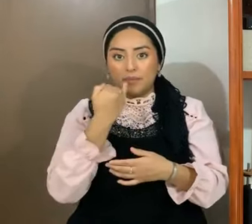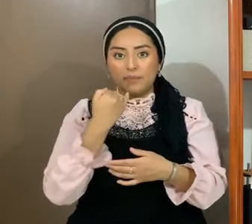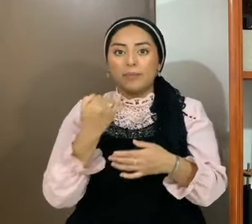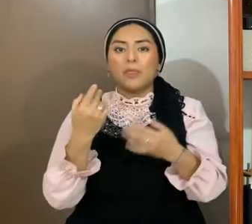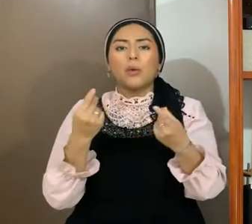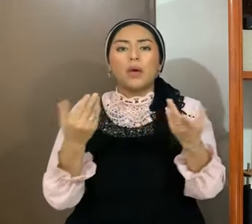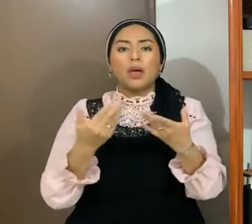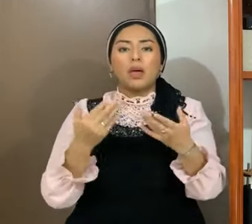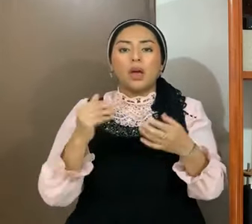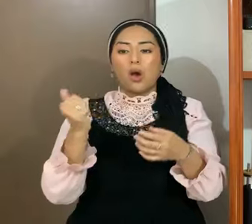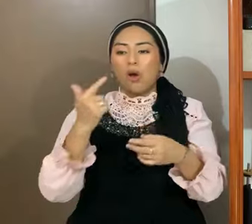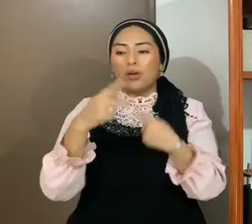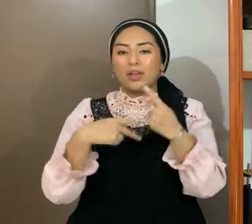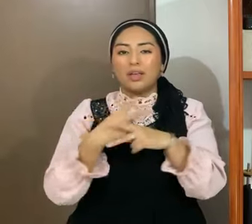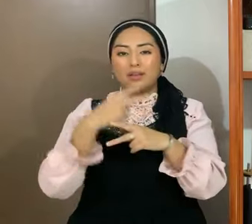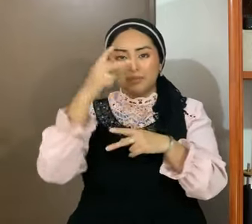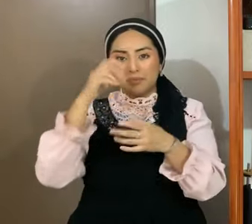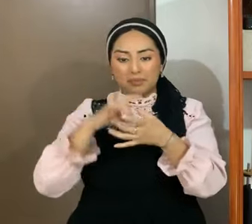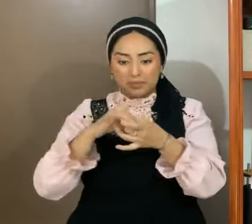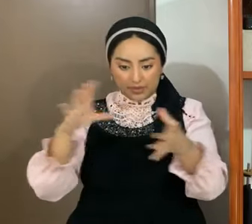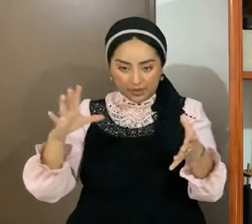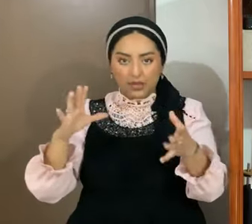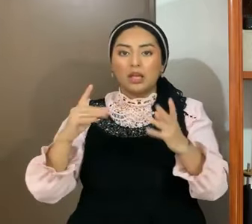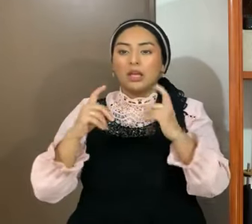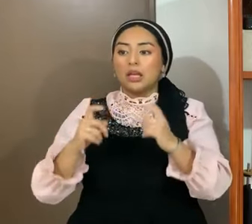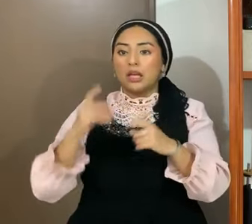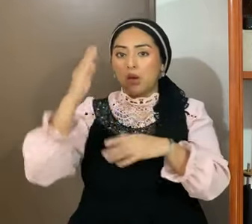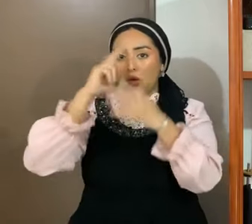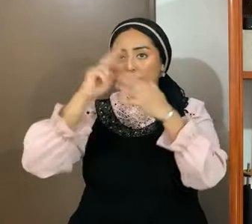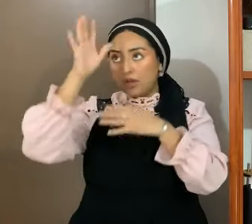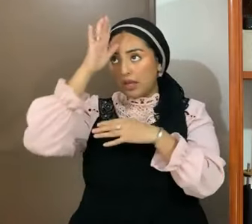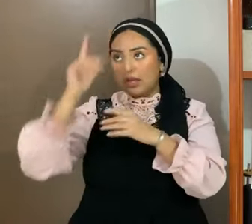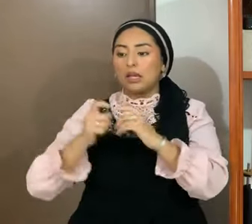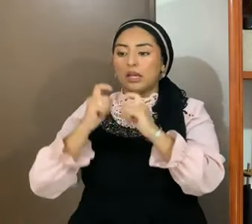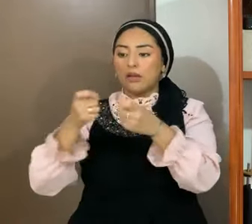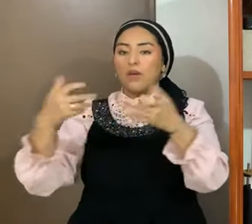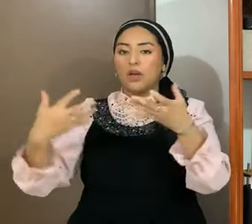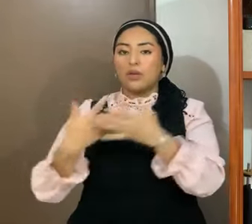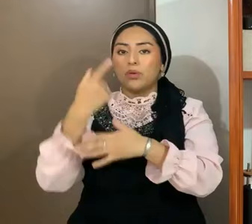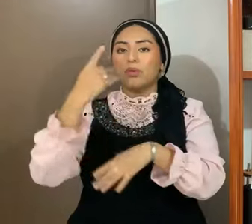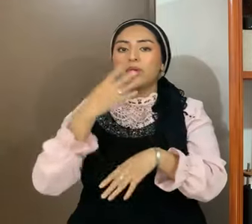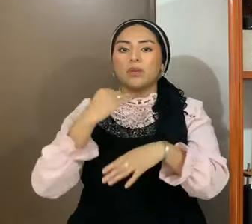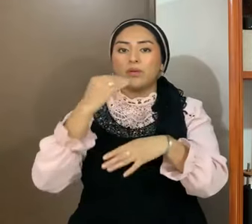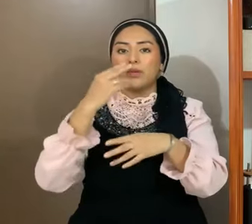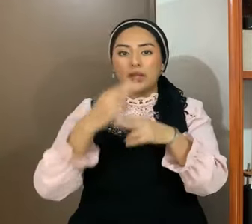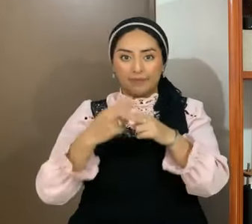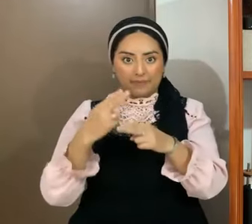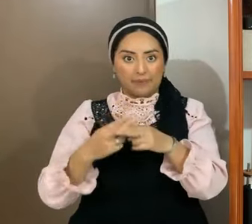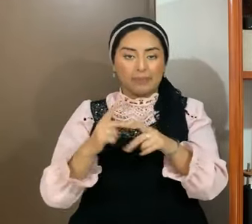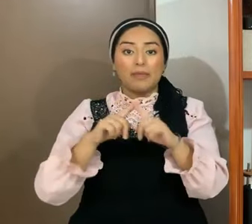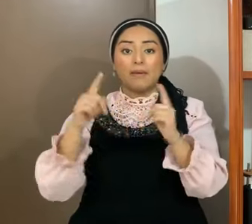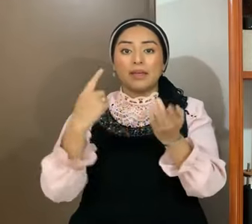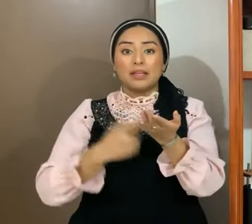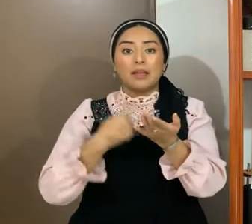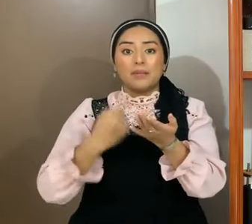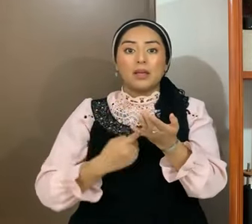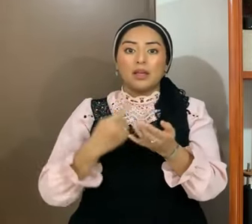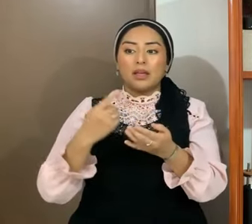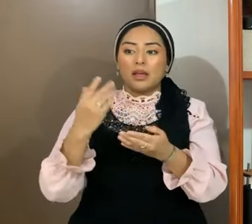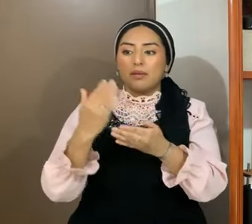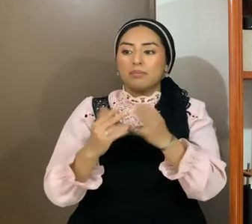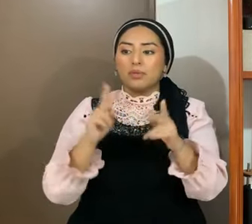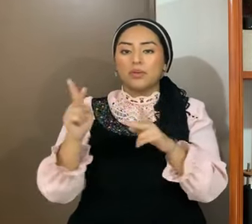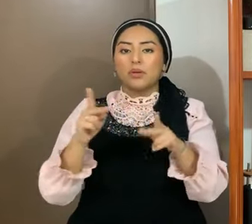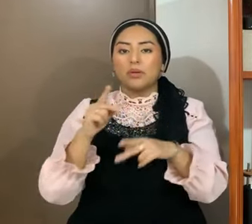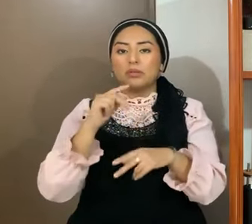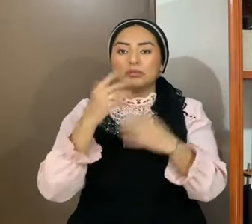se hace? Se rompen maldiciones y se le da, por el Eterno es quien le da un nombre nuevo. Pero a veces eso no se ha tomado